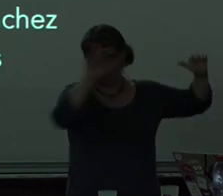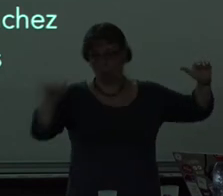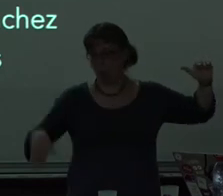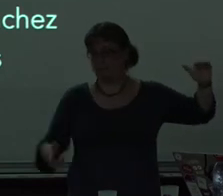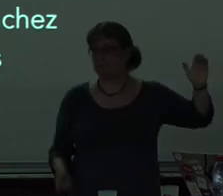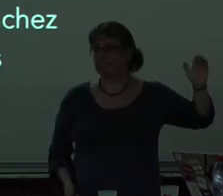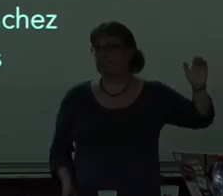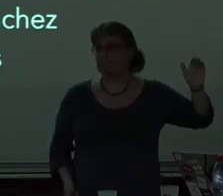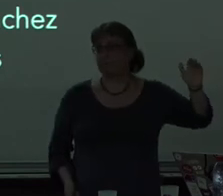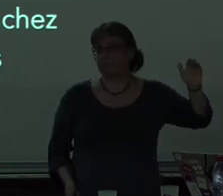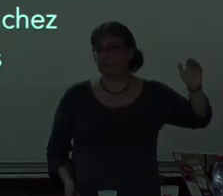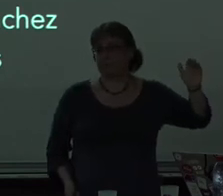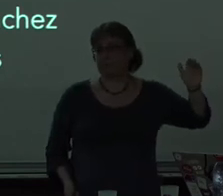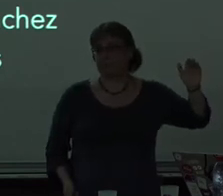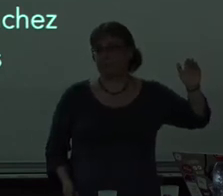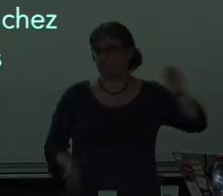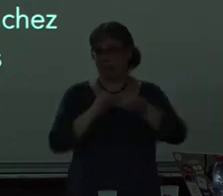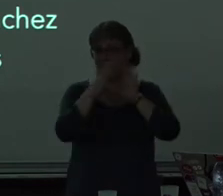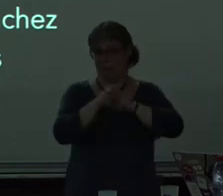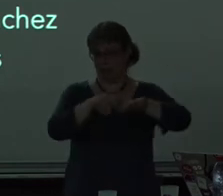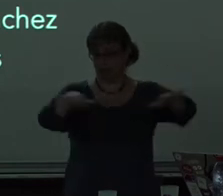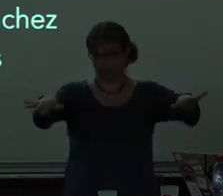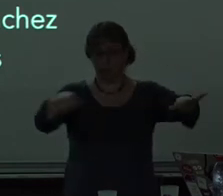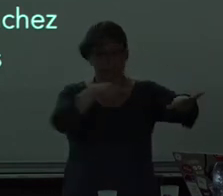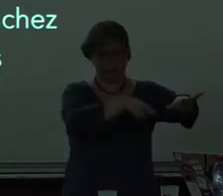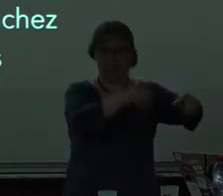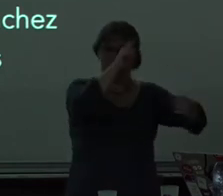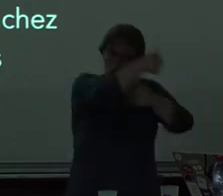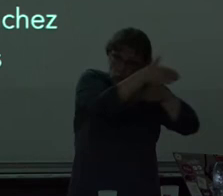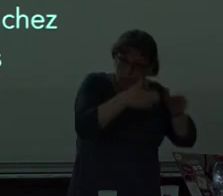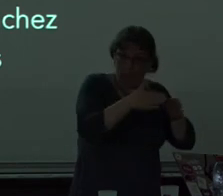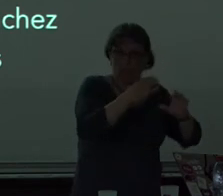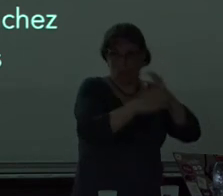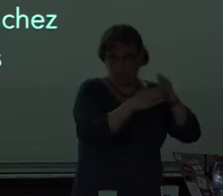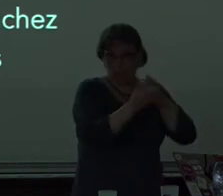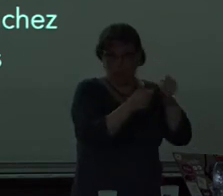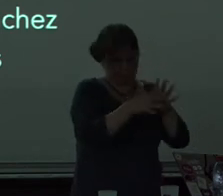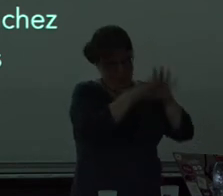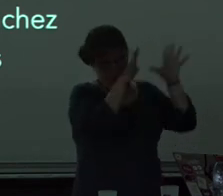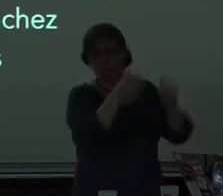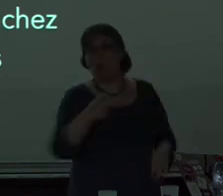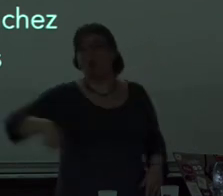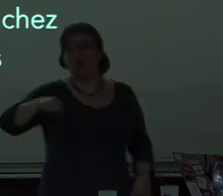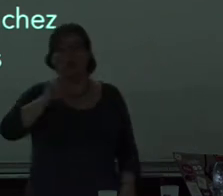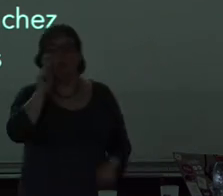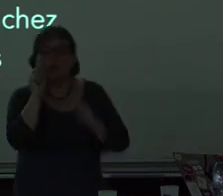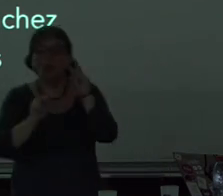moins de contenu sur Internet. C'est. En fait, on a l'impression qu'il y a beaucoup de choses qui se